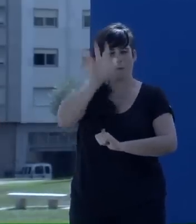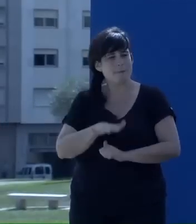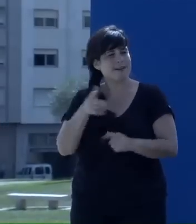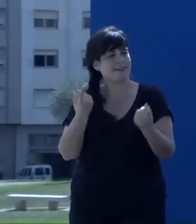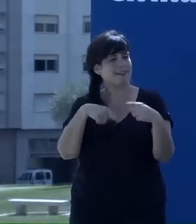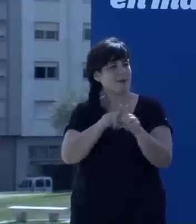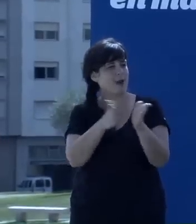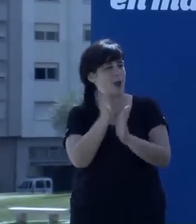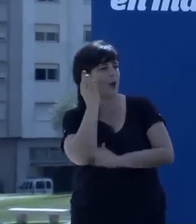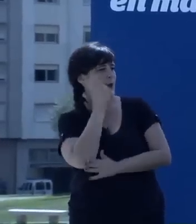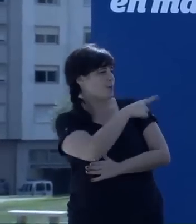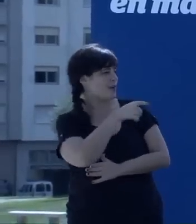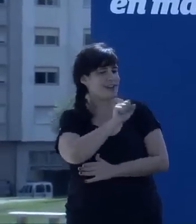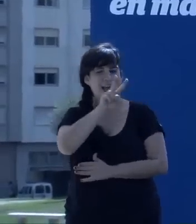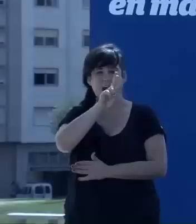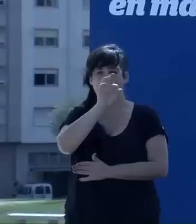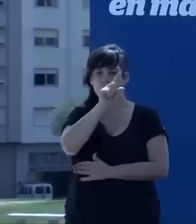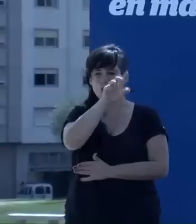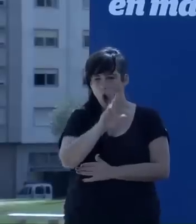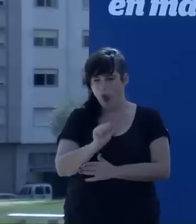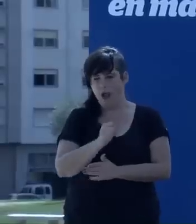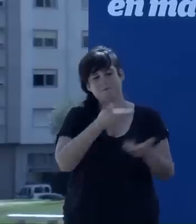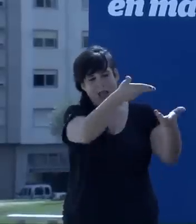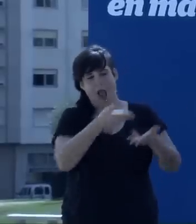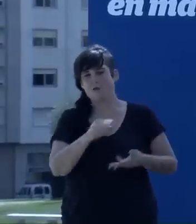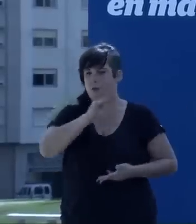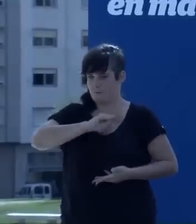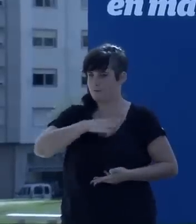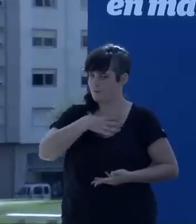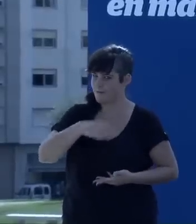miña compañera se chama Aurora, porque me pode axudar bastante.